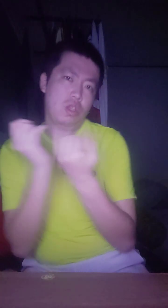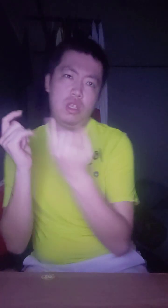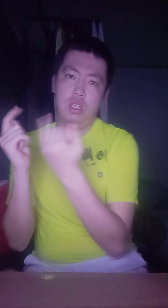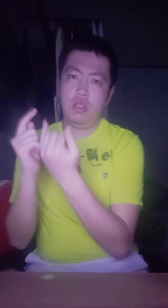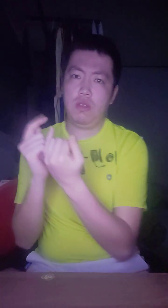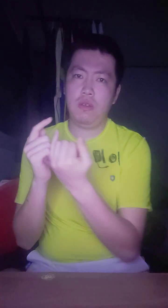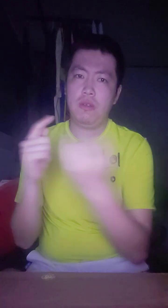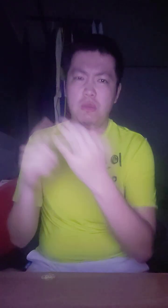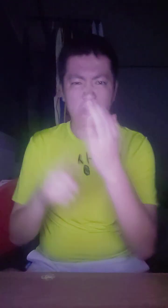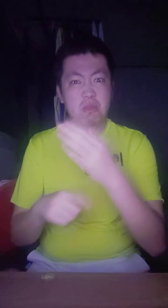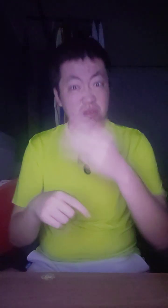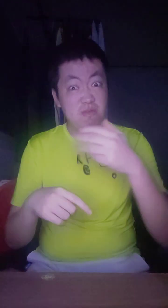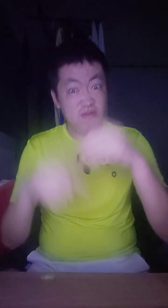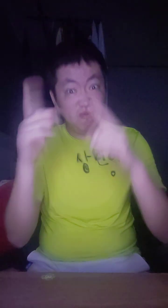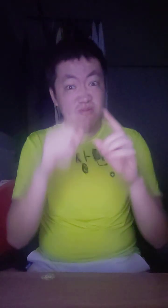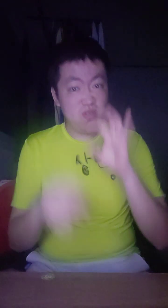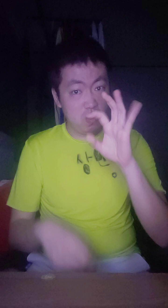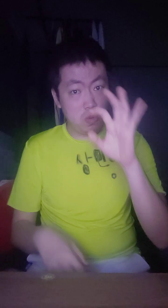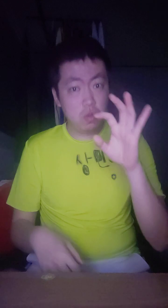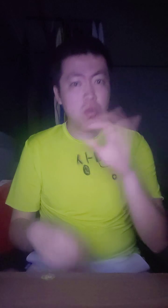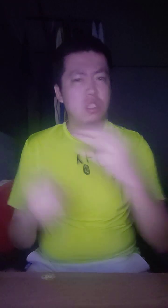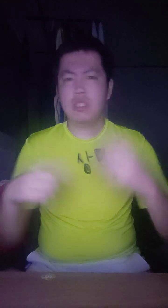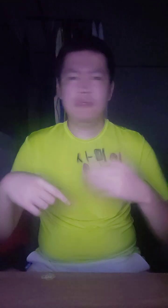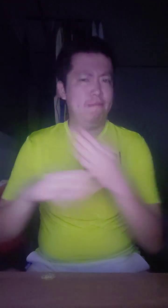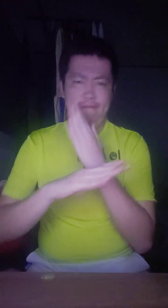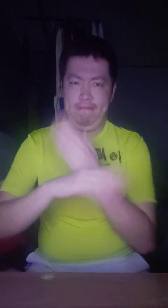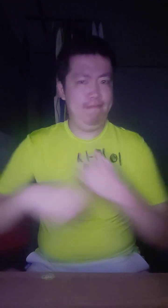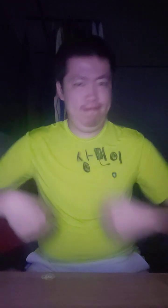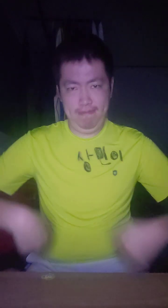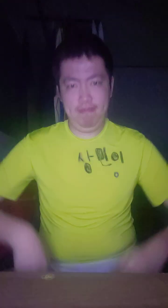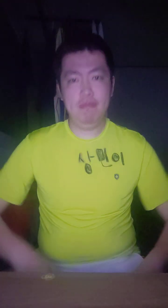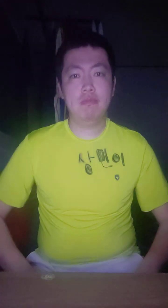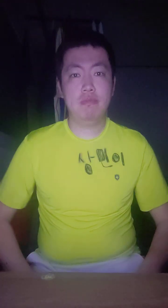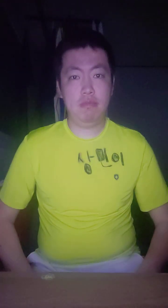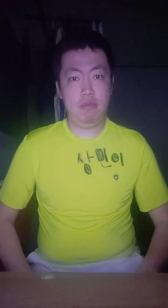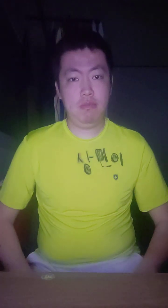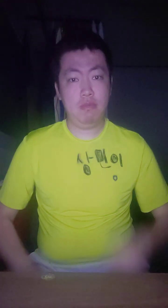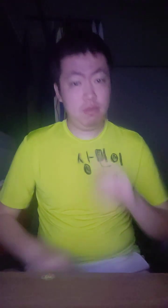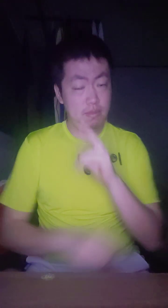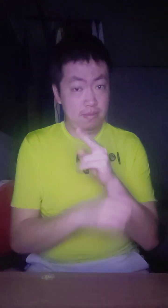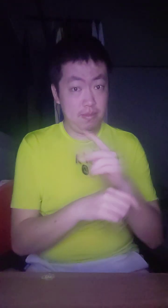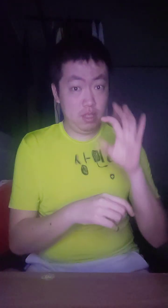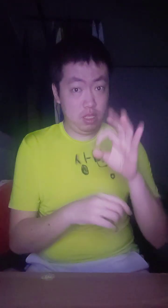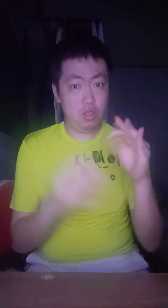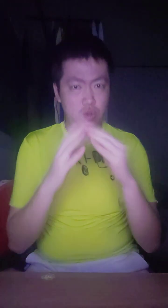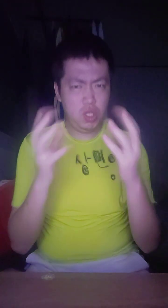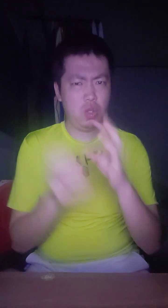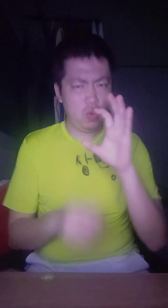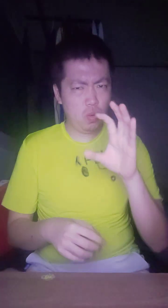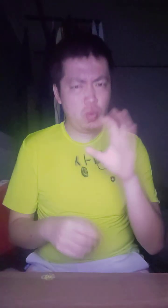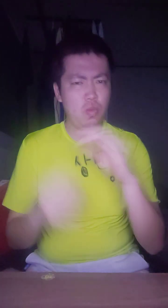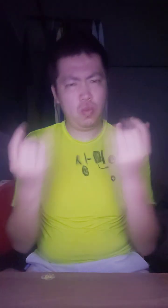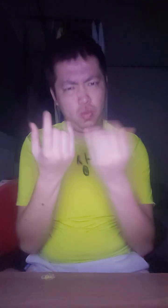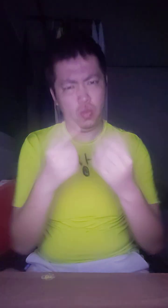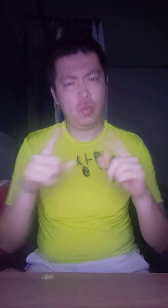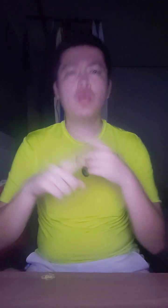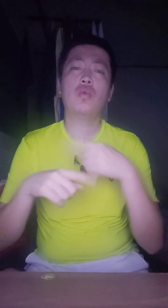차원의 민간 건물 화장실 대책은 아직 없습니다. 일반 상가 화장실은 남녀 분리를 강제할 수 없는